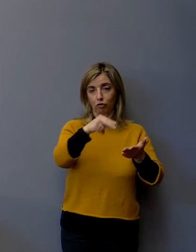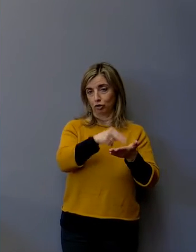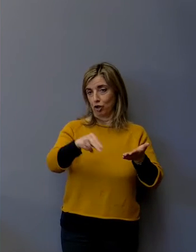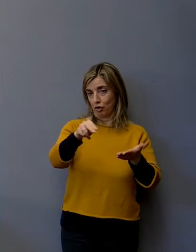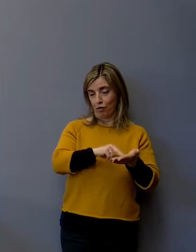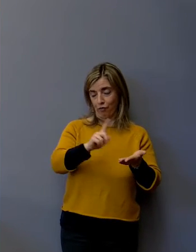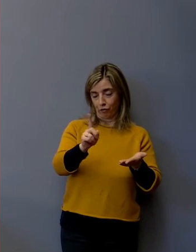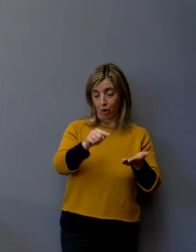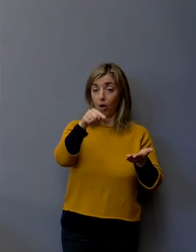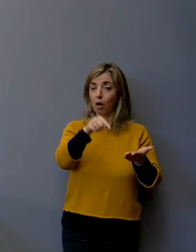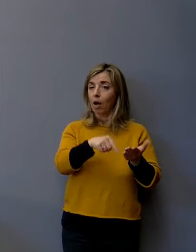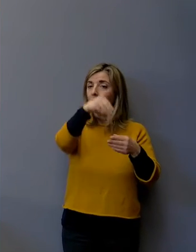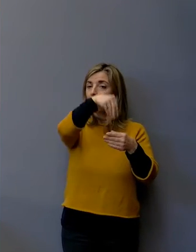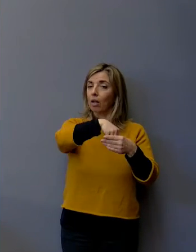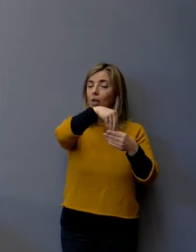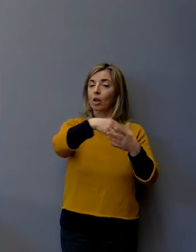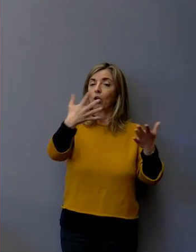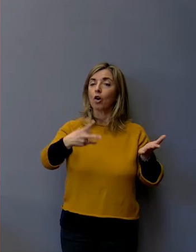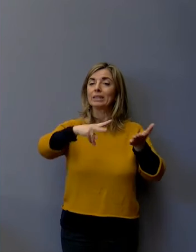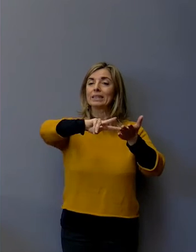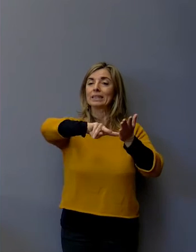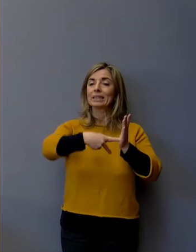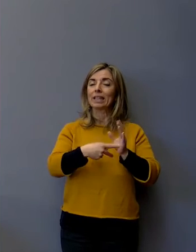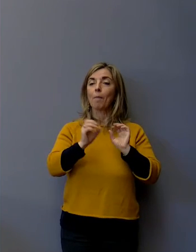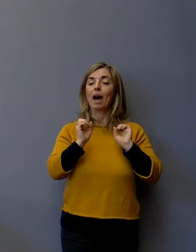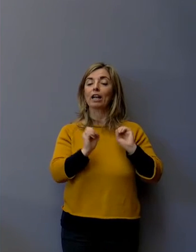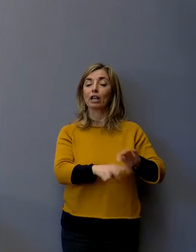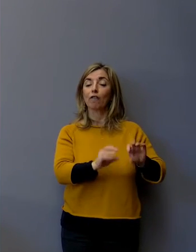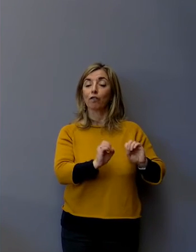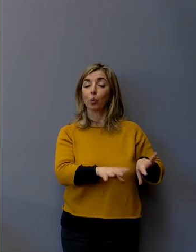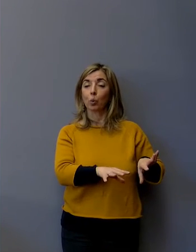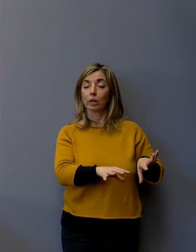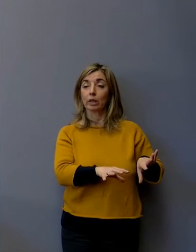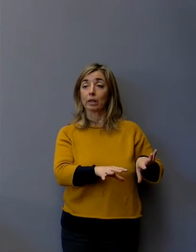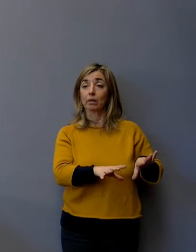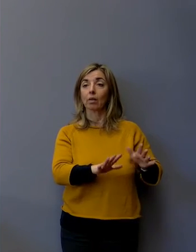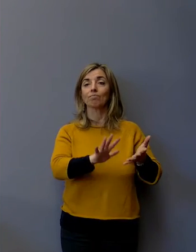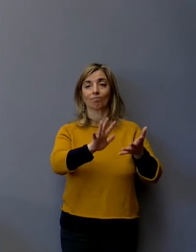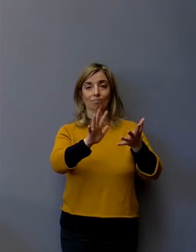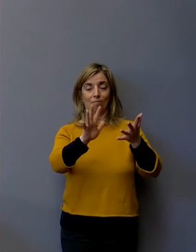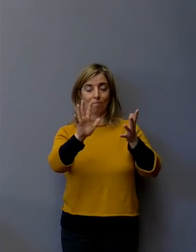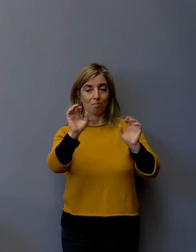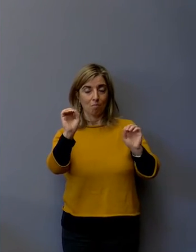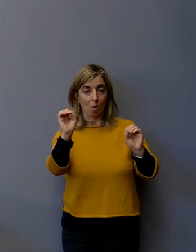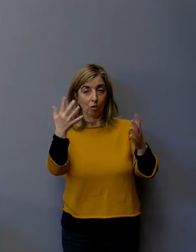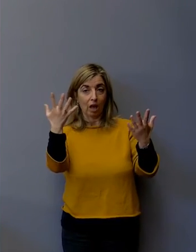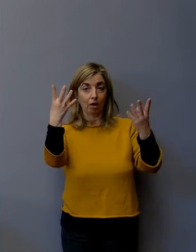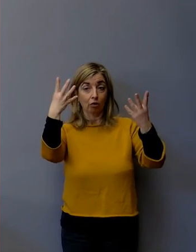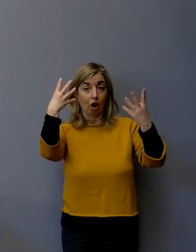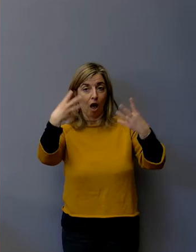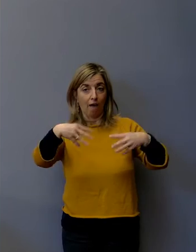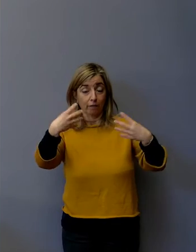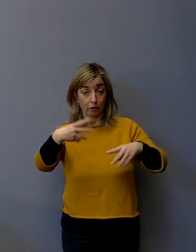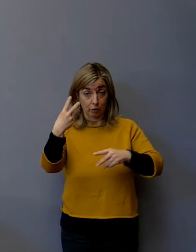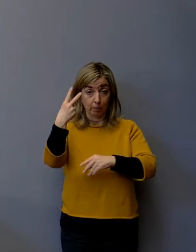in qualche modo di un sistema di rifiuti che fosse più moderno ed efficiente come sempre sentito parlare